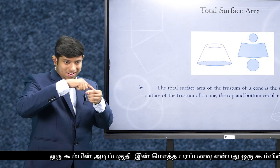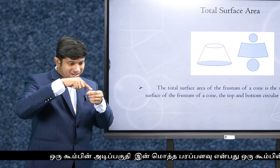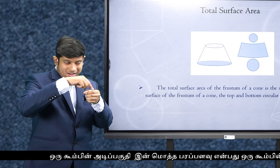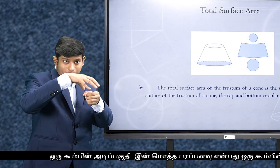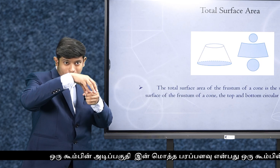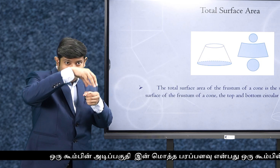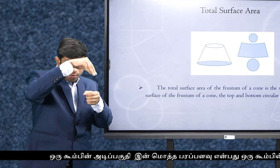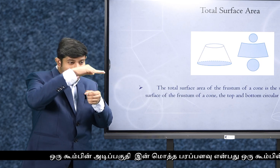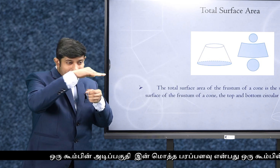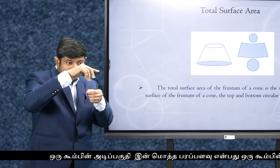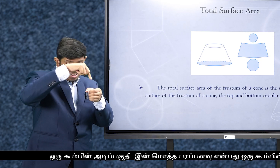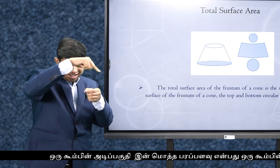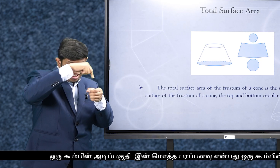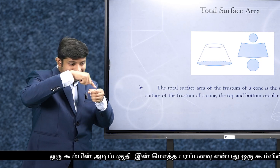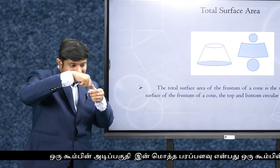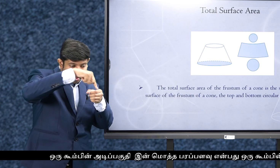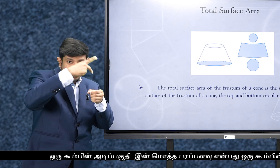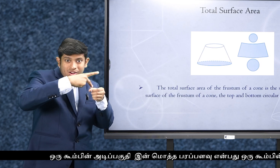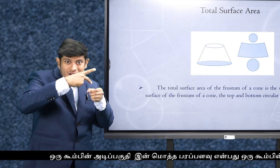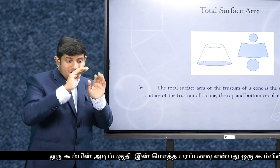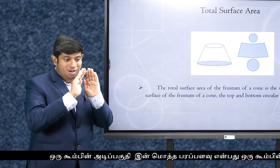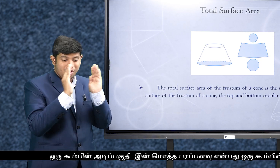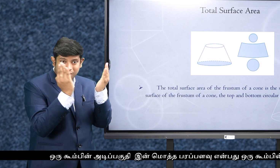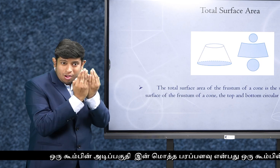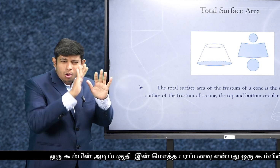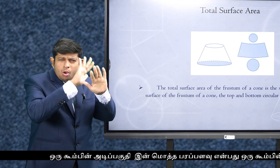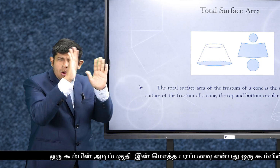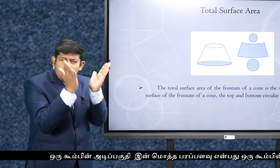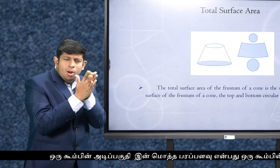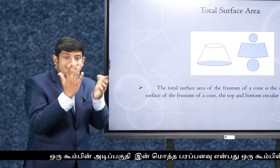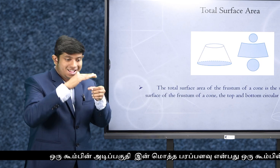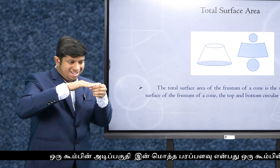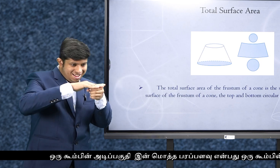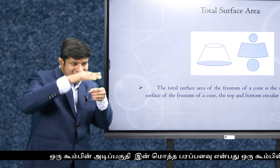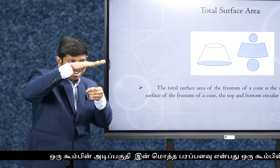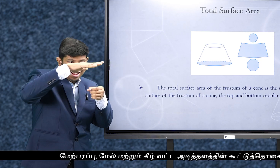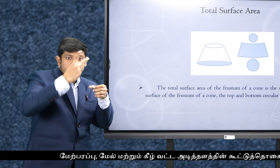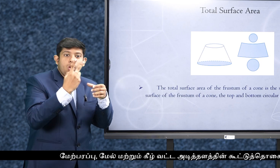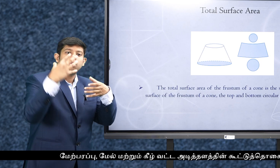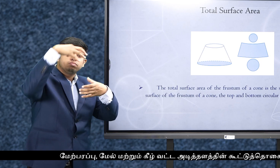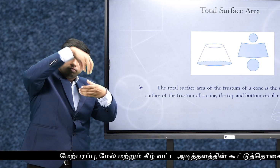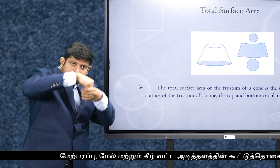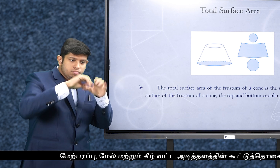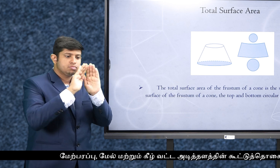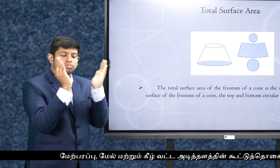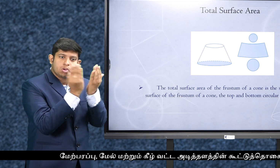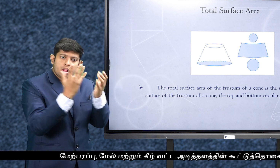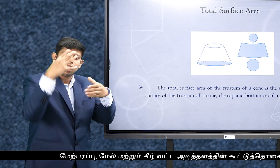ஒரு கூம்பின் அடிகண்டத்தின் மொத்த பரப்பளவு என்பது ஒரு கூம்பின் வளைந்த மேற்பரப்பு மேல் மற்றும்